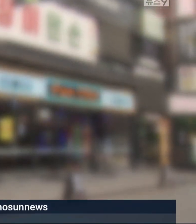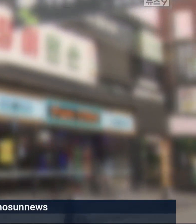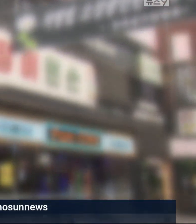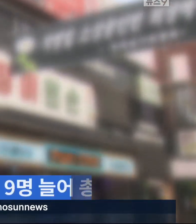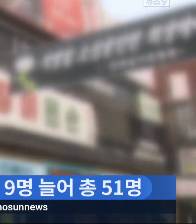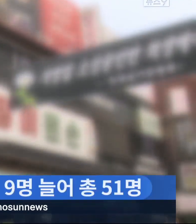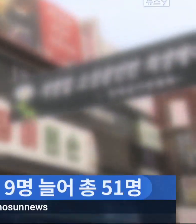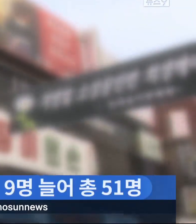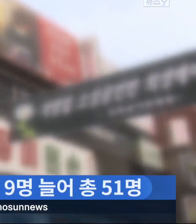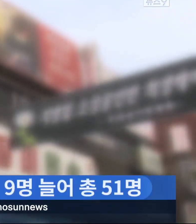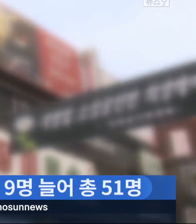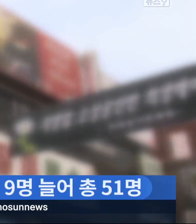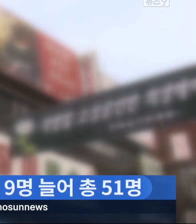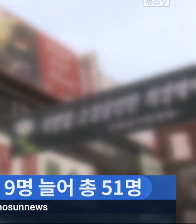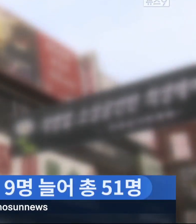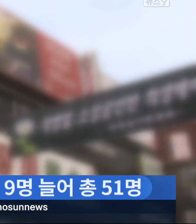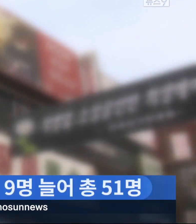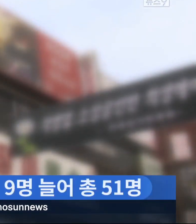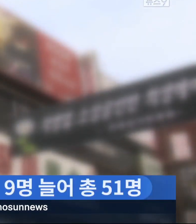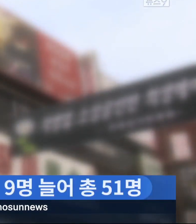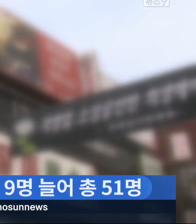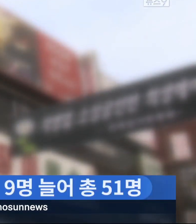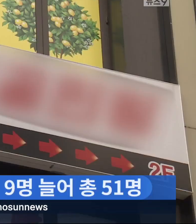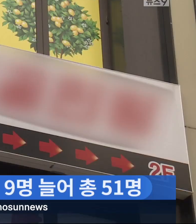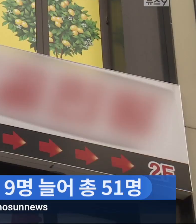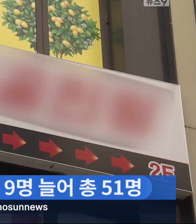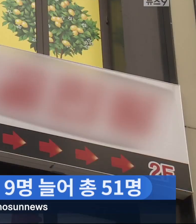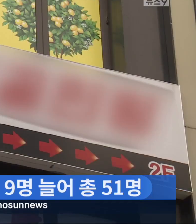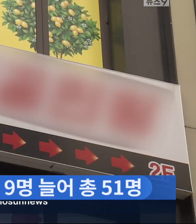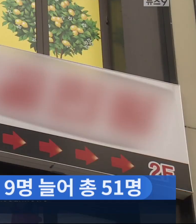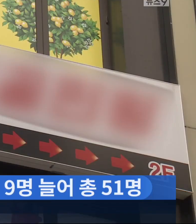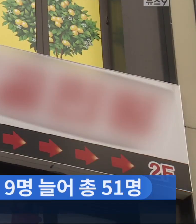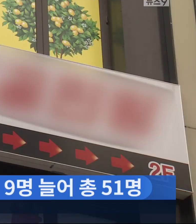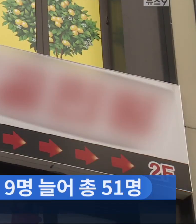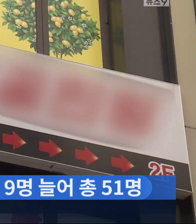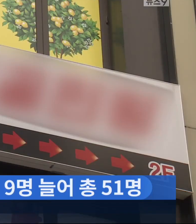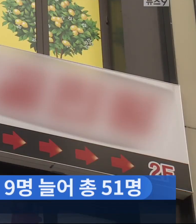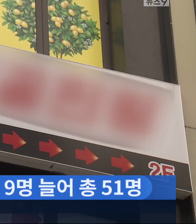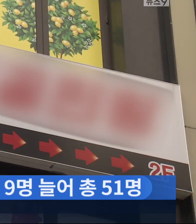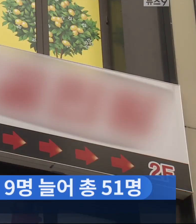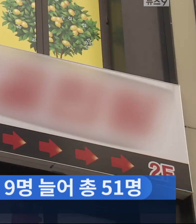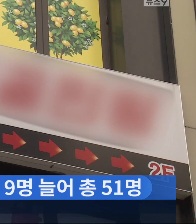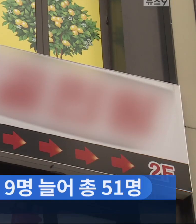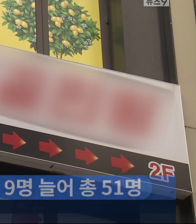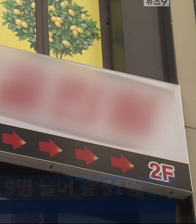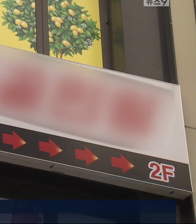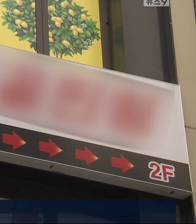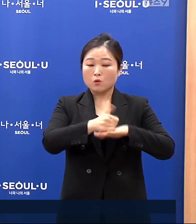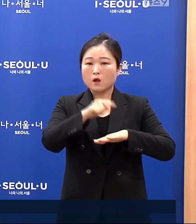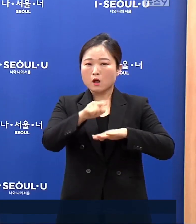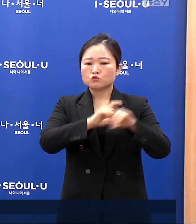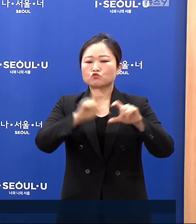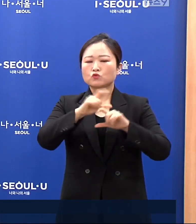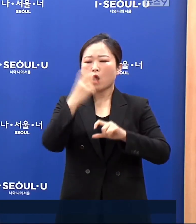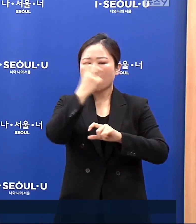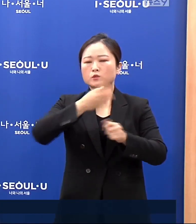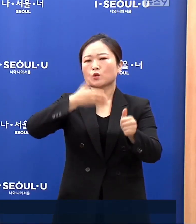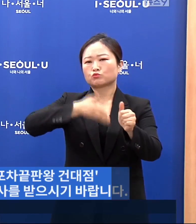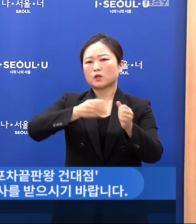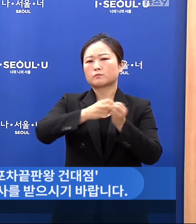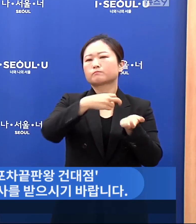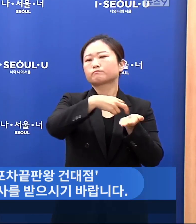서울 광진구 음식점 관련 집단 감염은 총 51명으로 하루 새 9명이 늘었습니다.